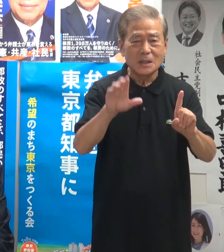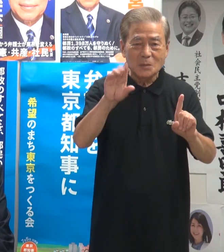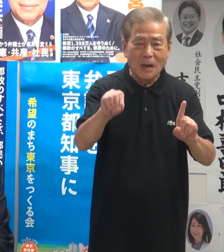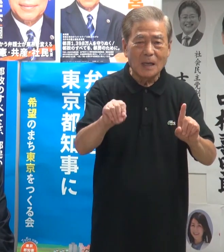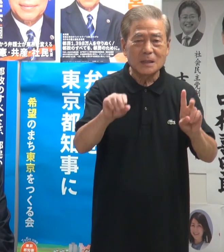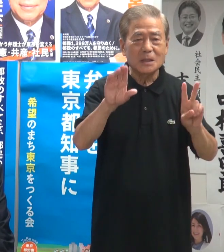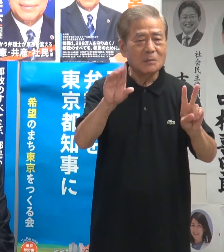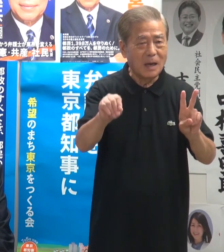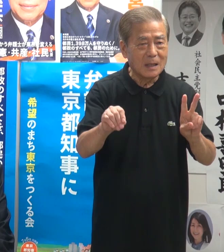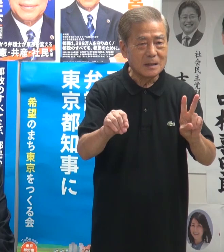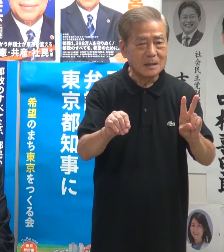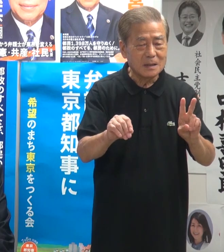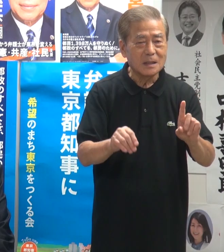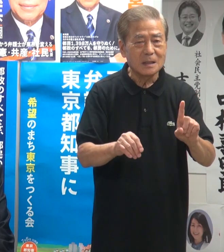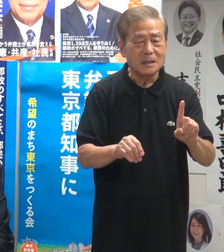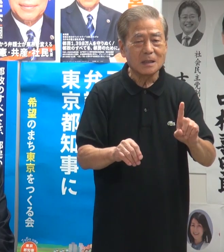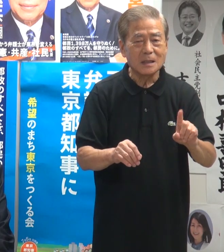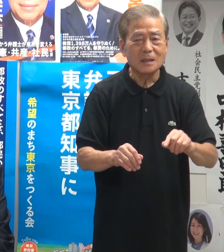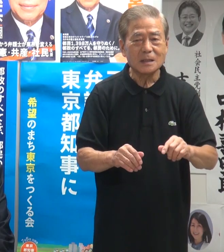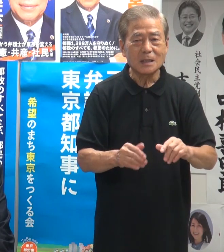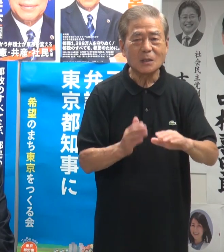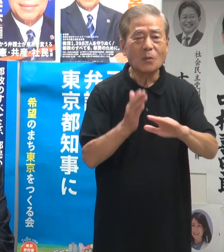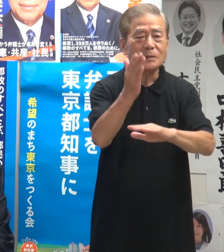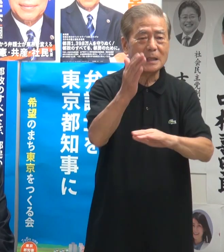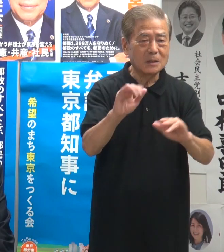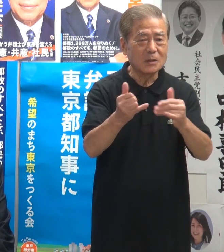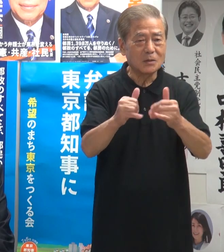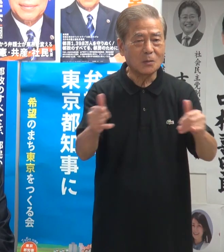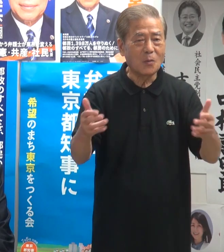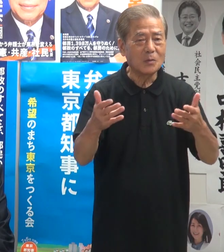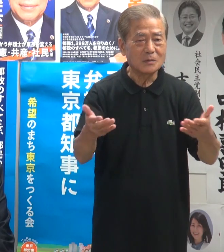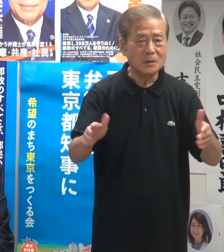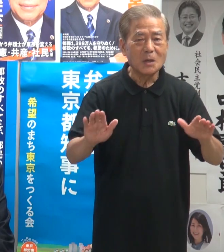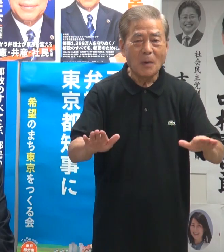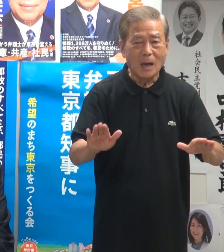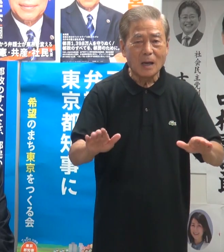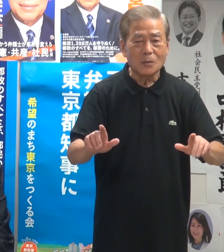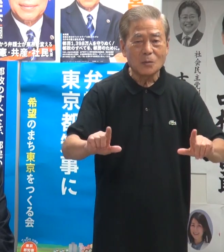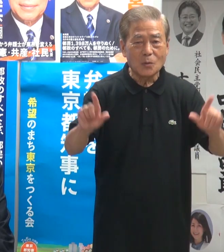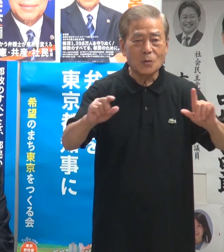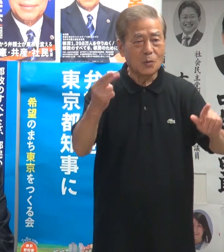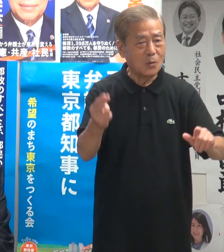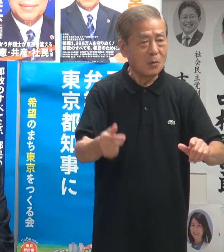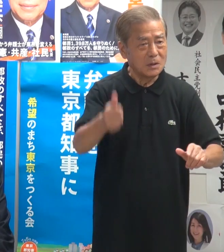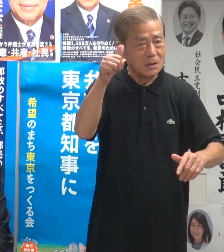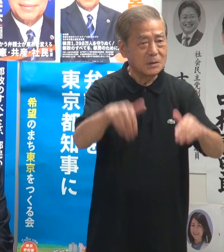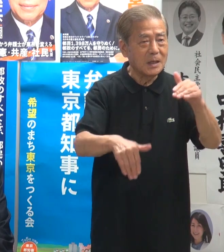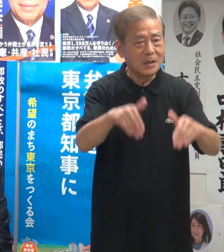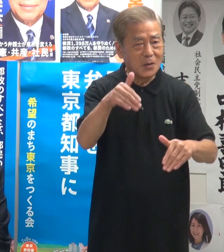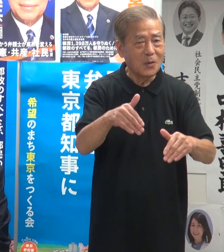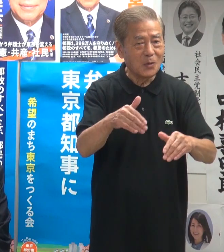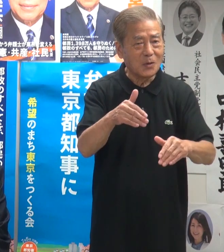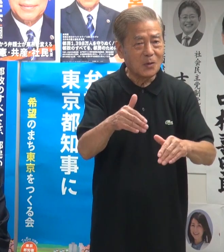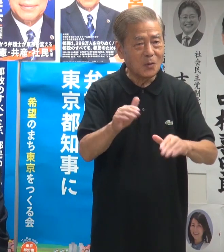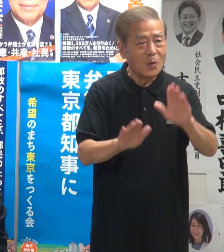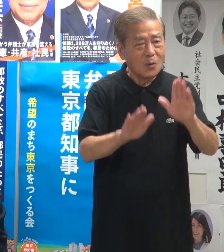って当選している人も多いと思うんです。でここにこういう現象がもし仮に、令和とのねこ